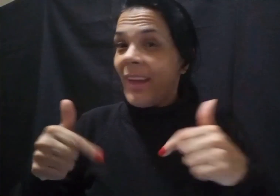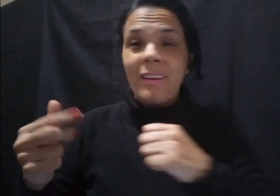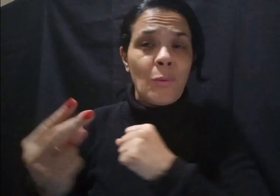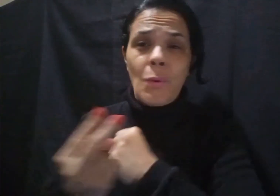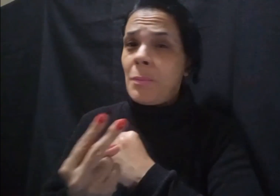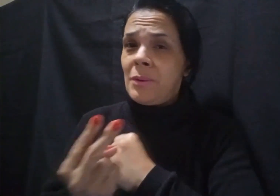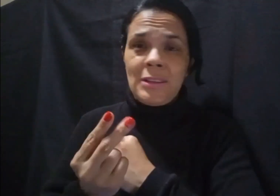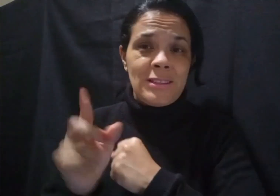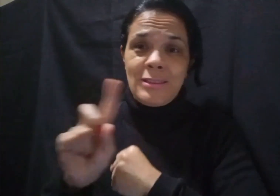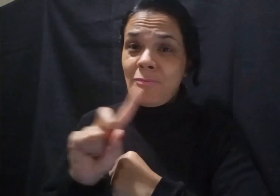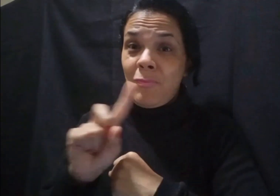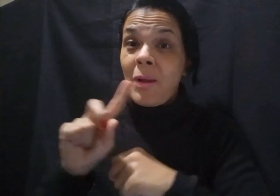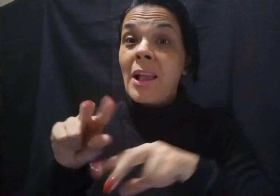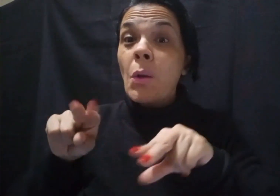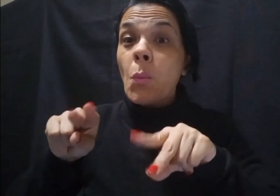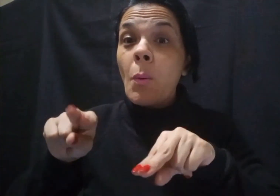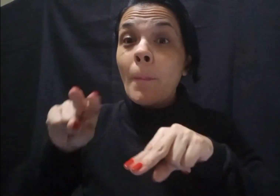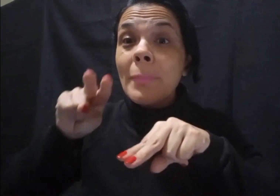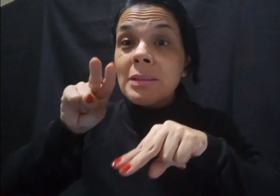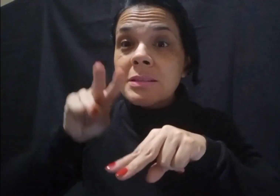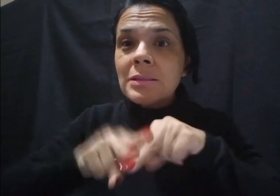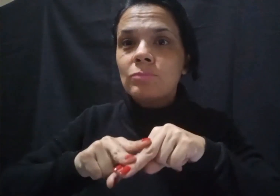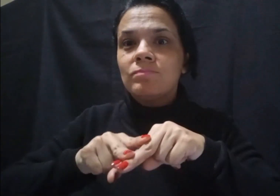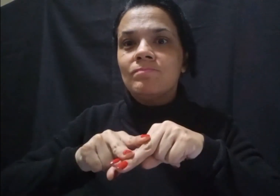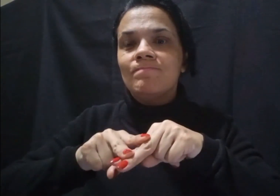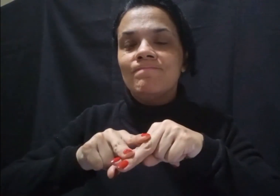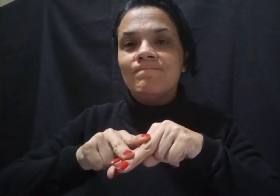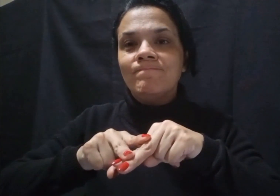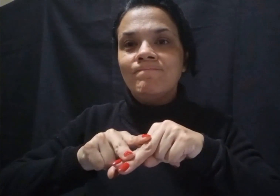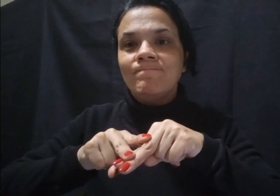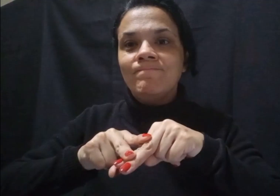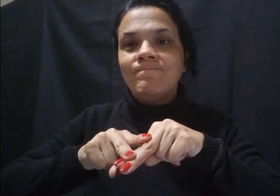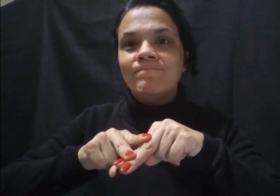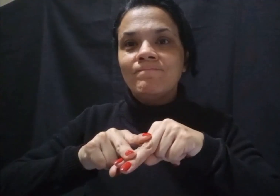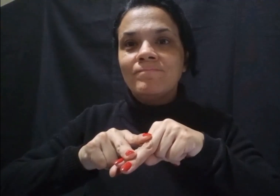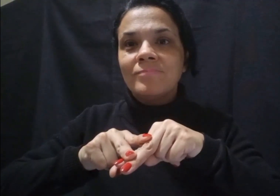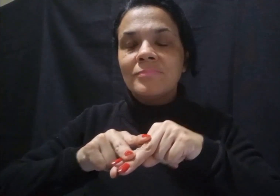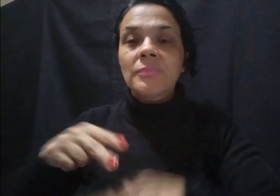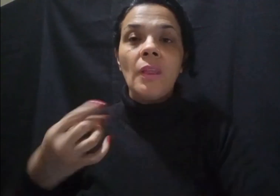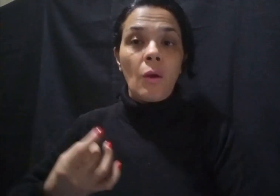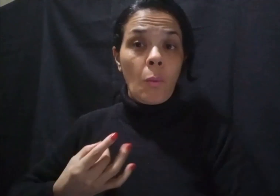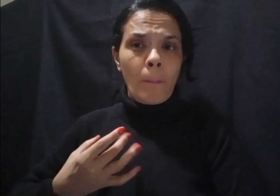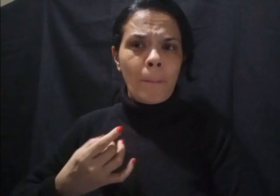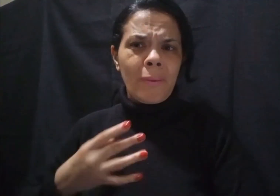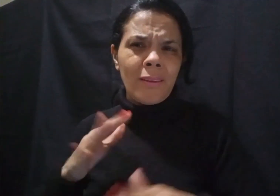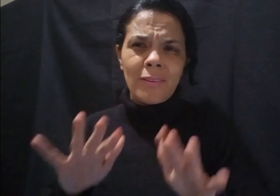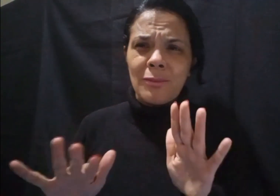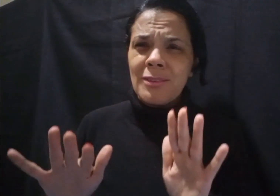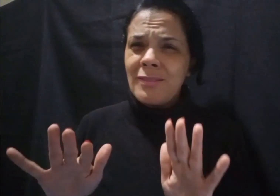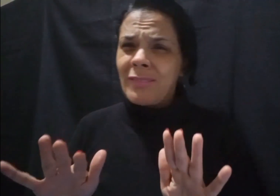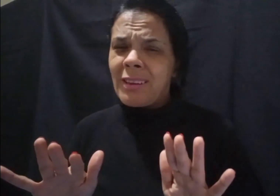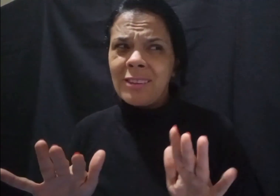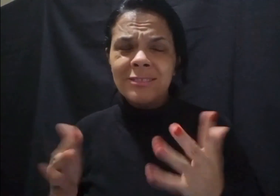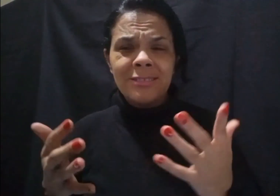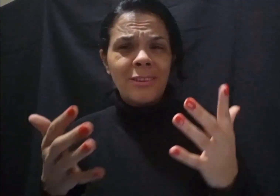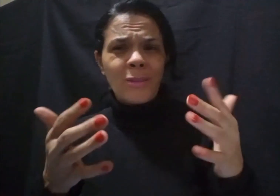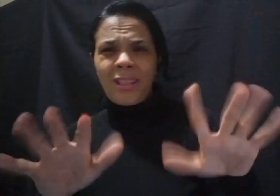proteção e se torna uma prisão. Quantas vezes deixamos de agir por medo? Medo de errar,